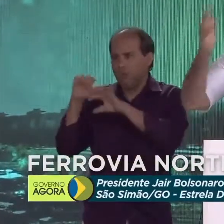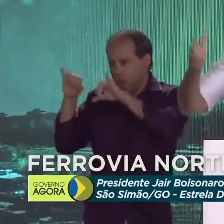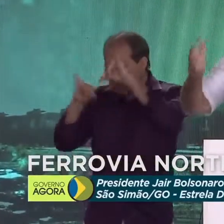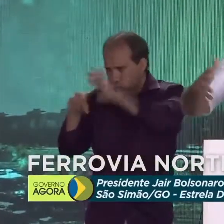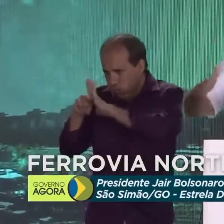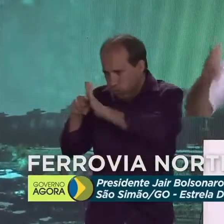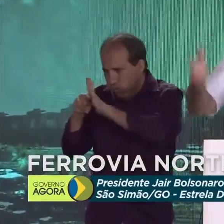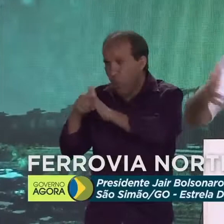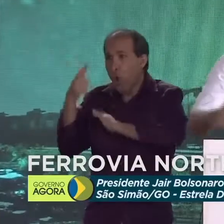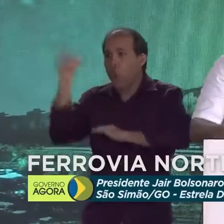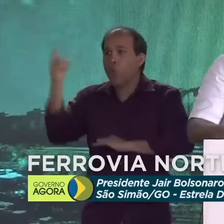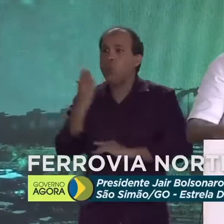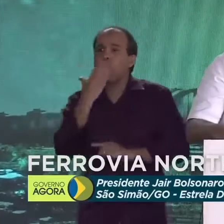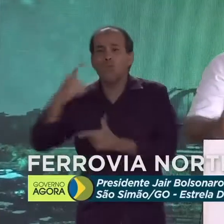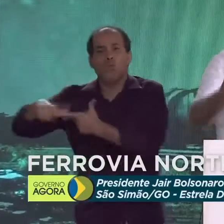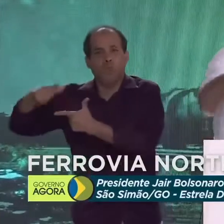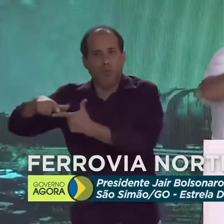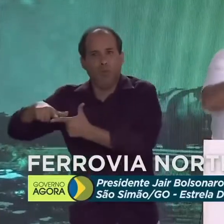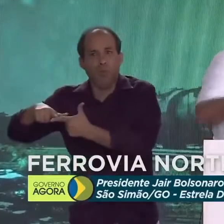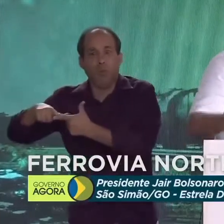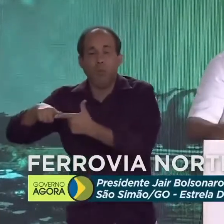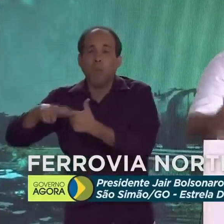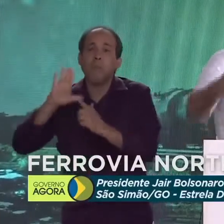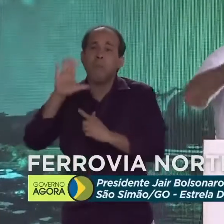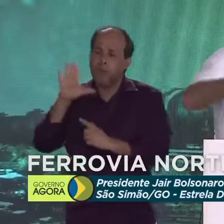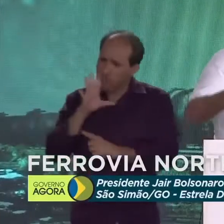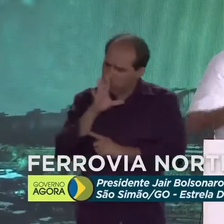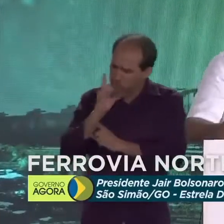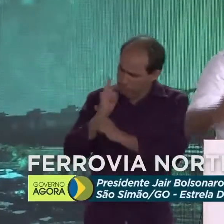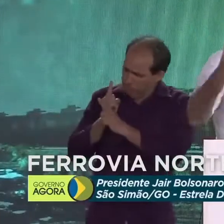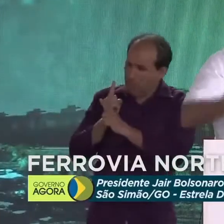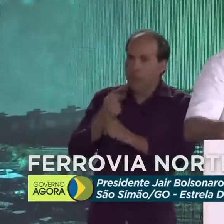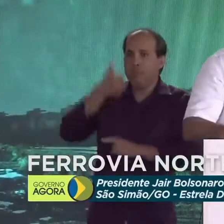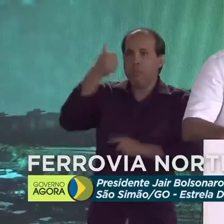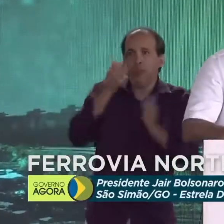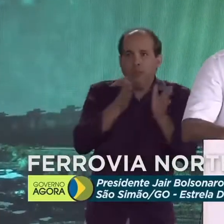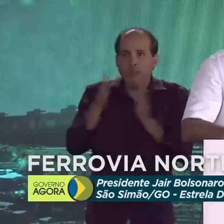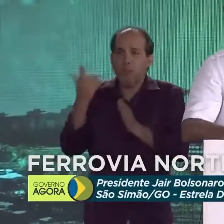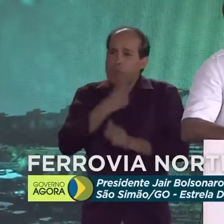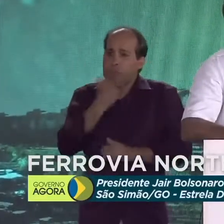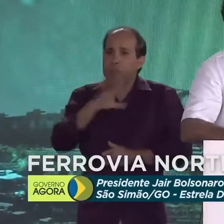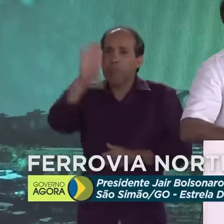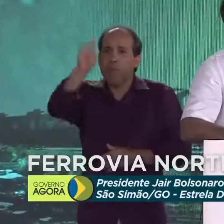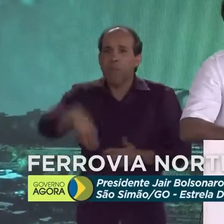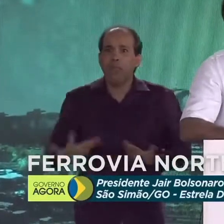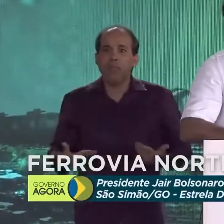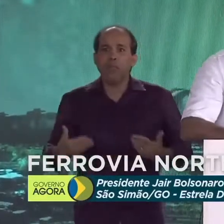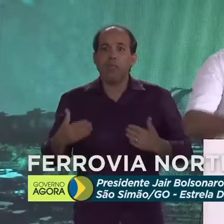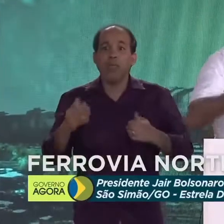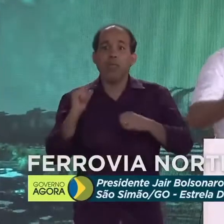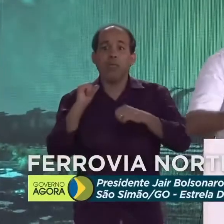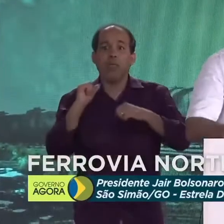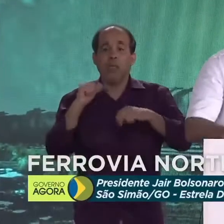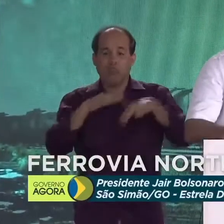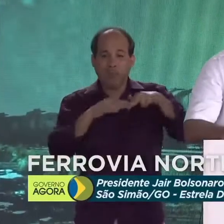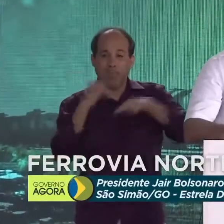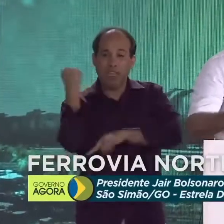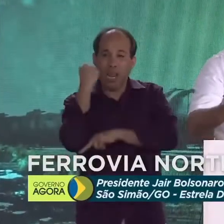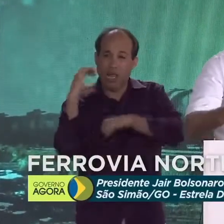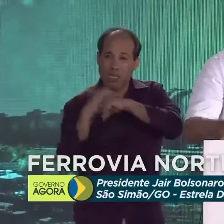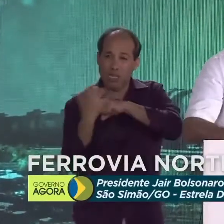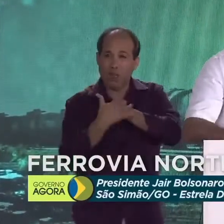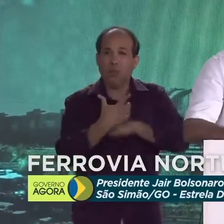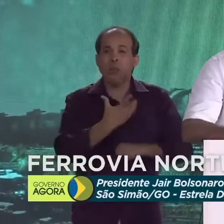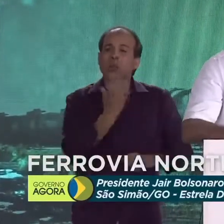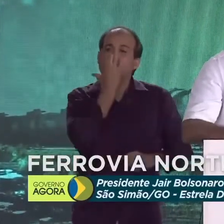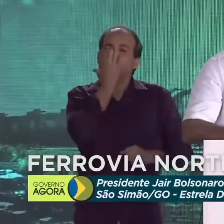para outro tipo de problema. E acabou, numa primeira fase, dando certo, para pacientes graves, entubados, o